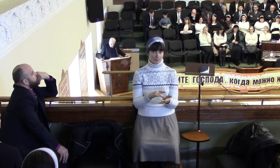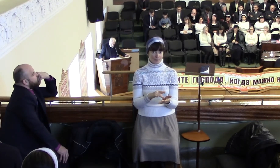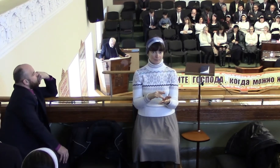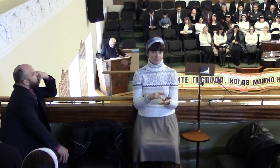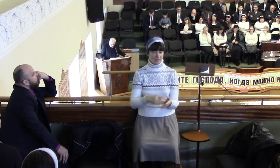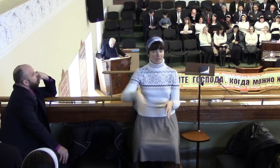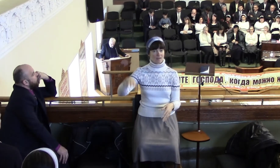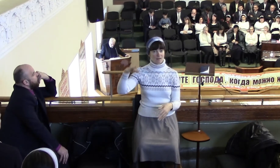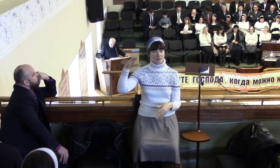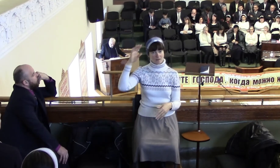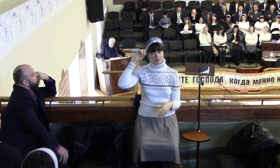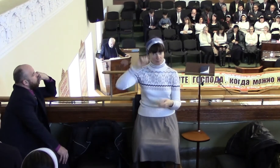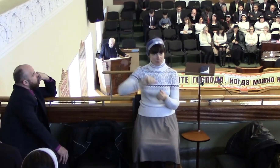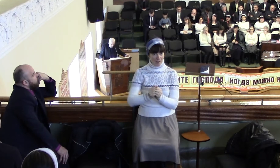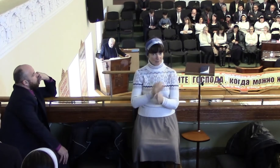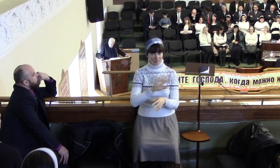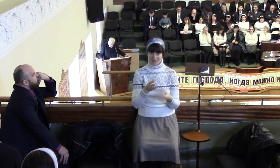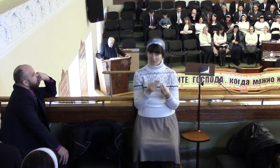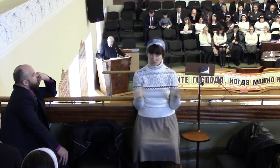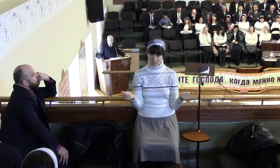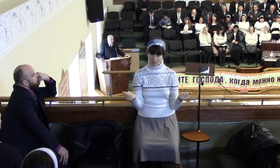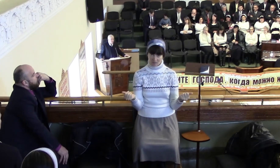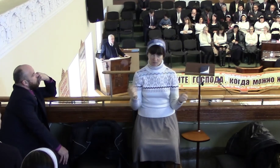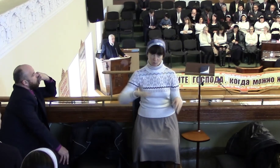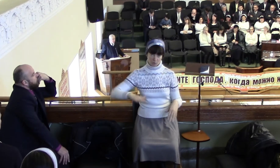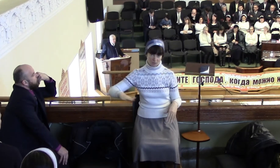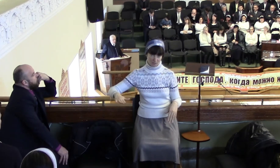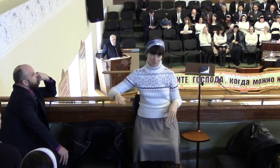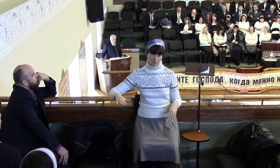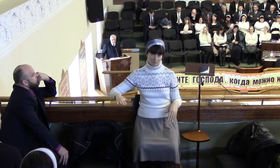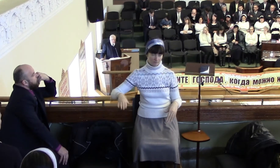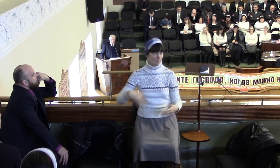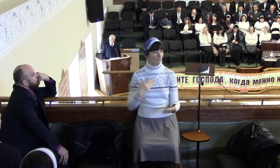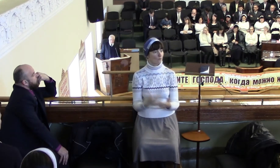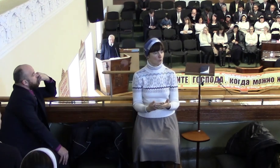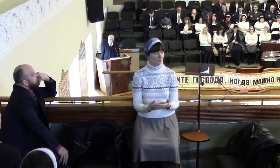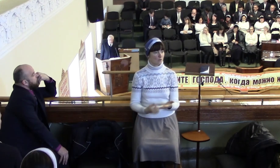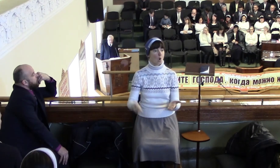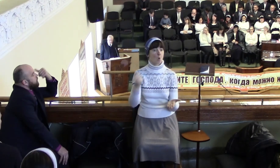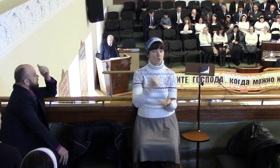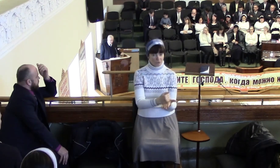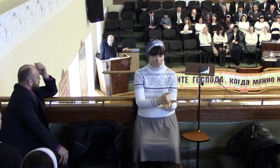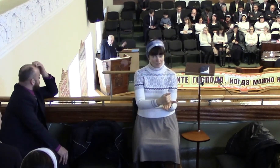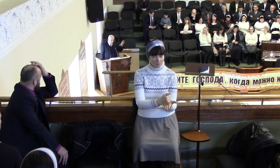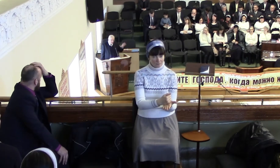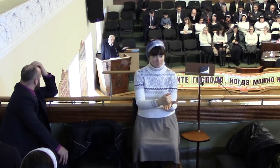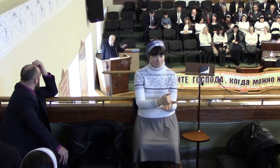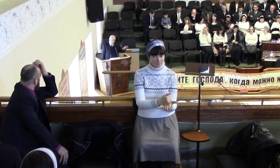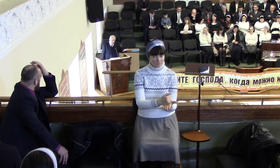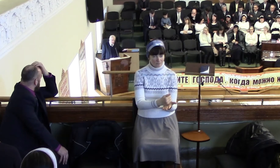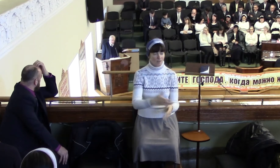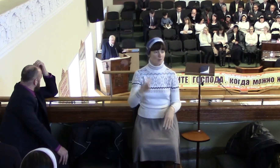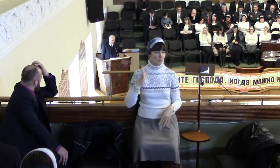и память о них не исчезла у детей их. Вот такое постановление сделали.